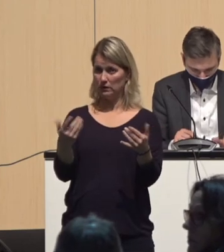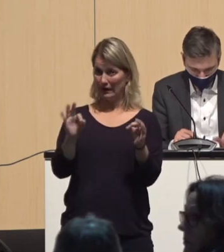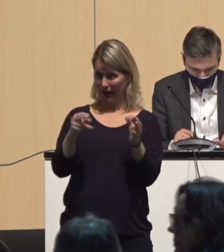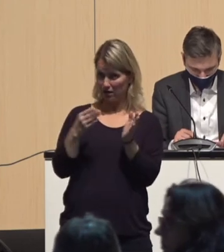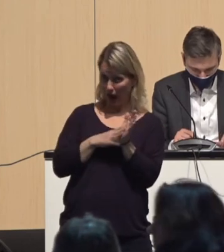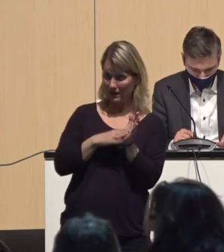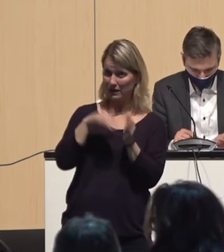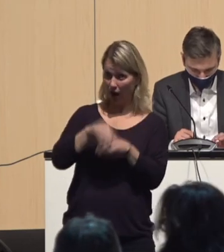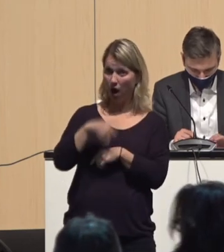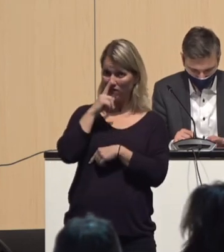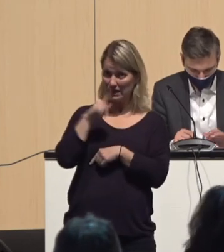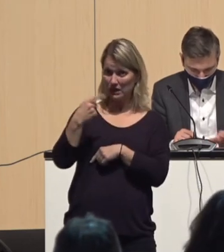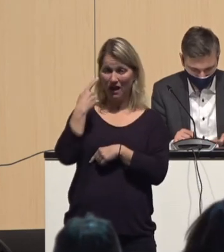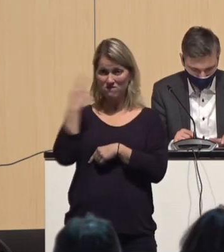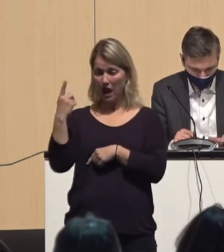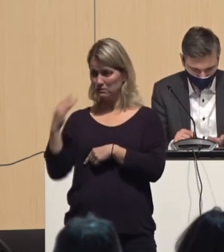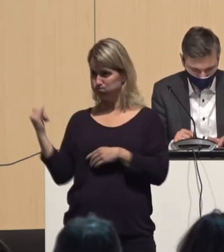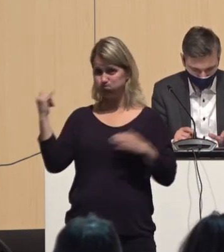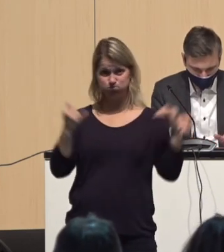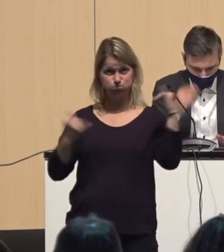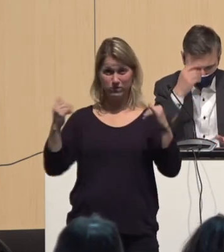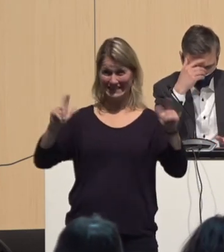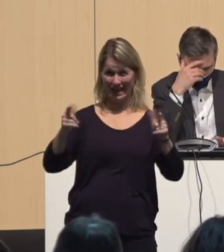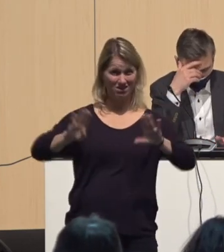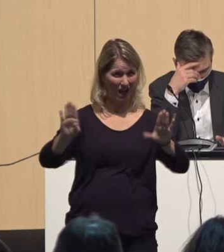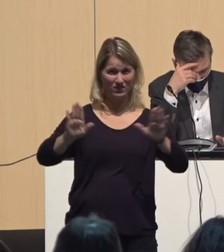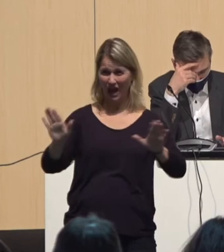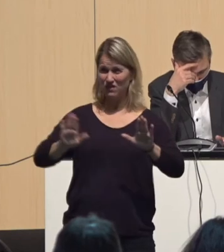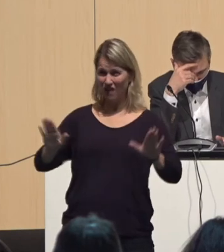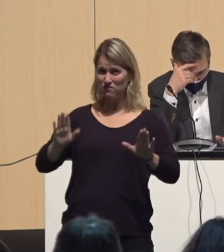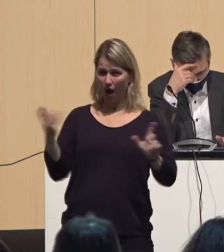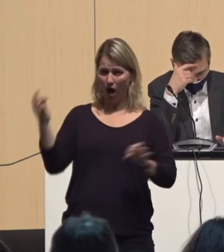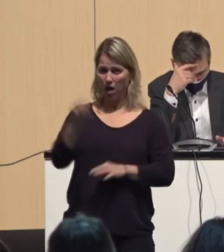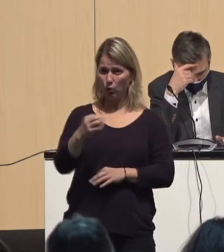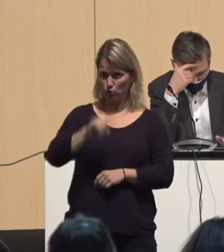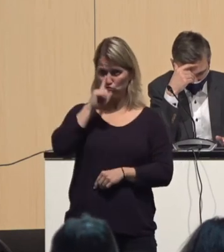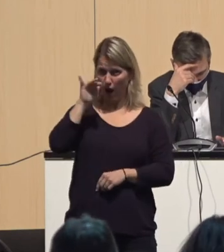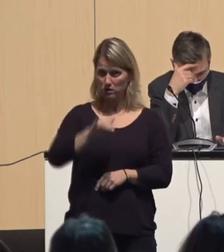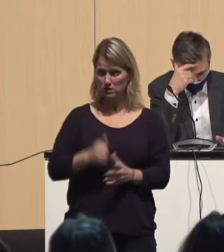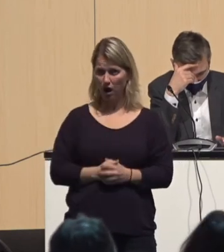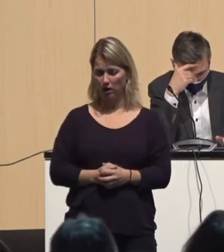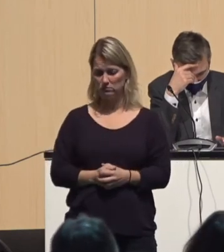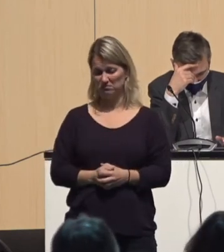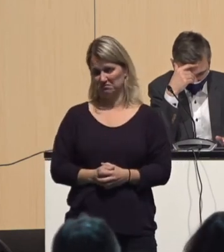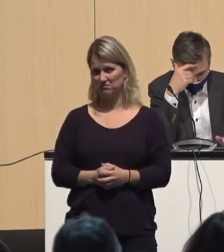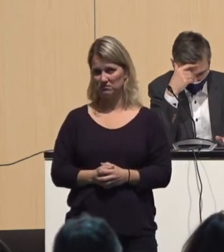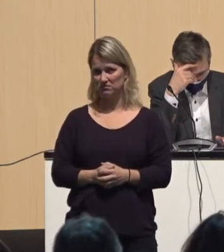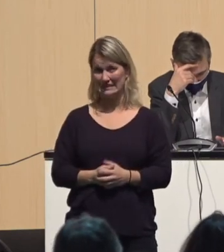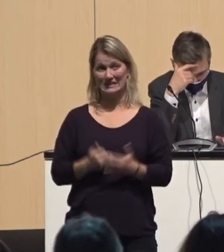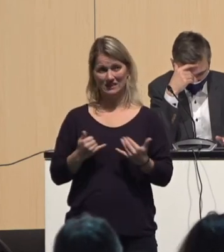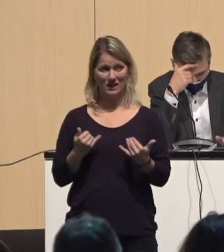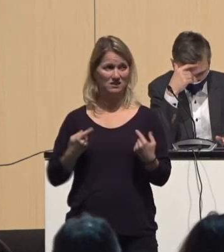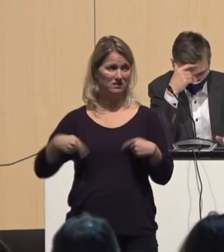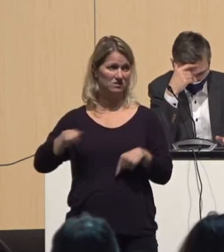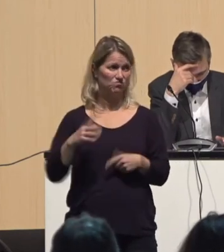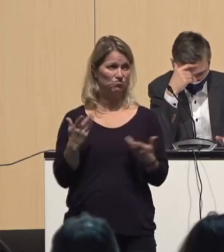noch diesen Spaßfaktor haben, wenn sie im Prinzip so stark reglementiert sind. Und jetzt ist für uns hier der Punkt erreicht, wo wir sagen müssen, wir werden